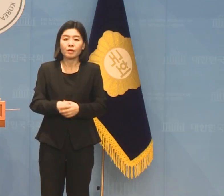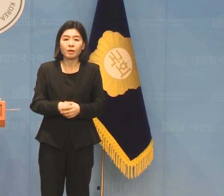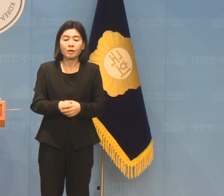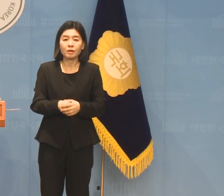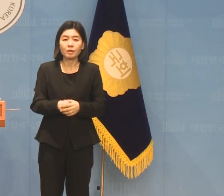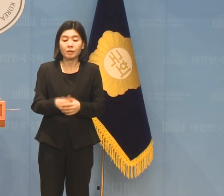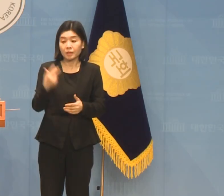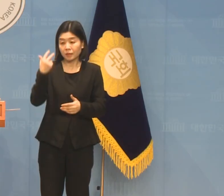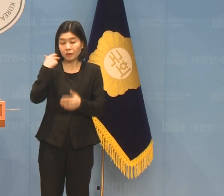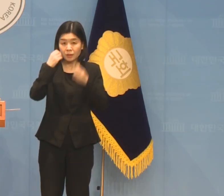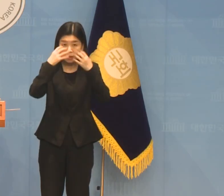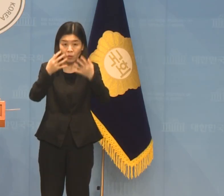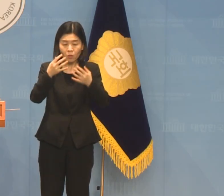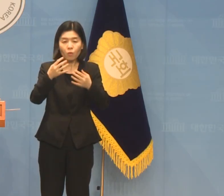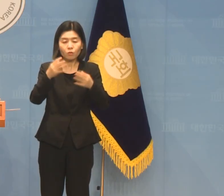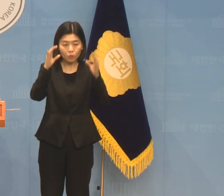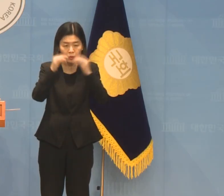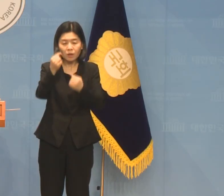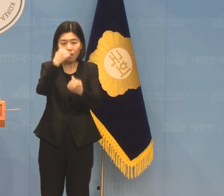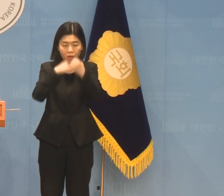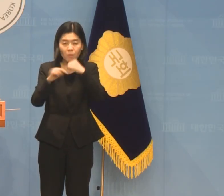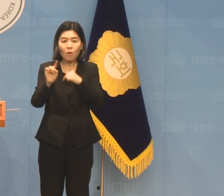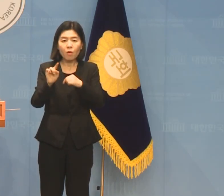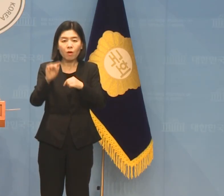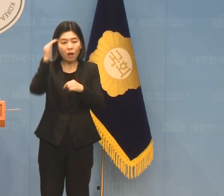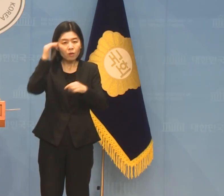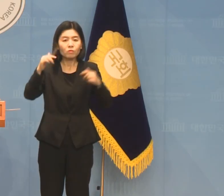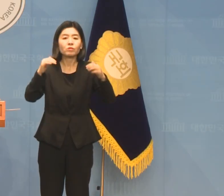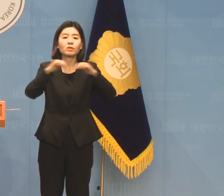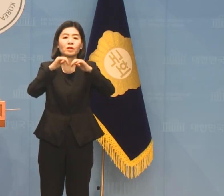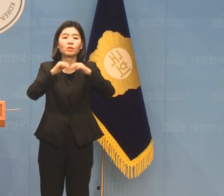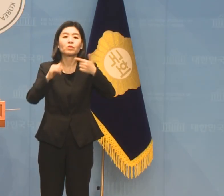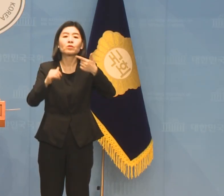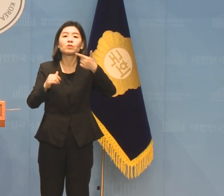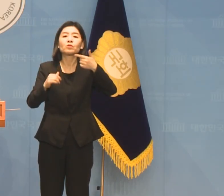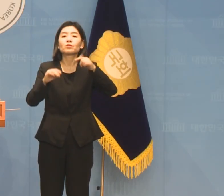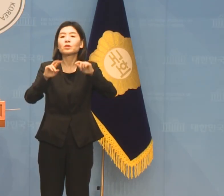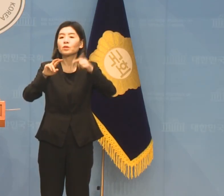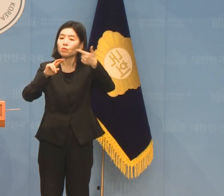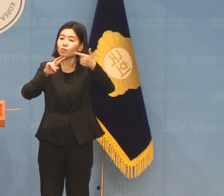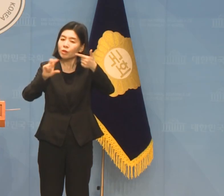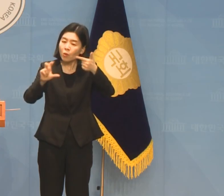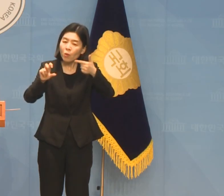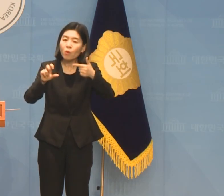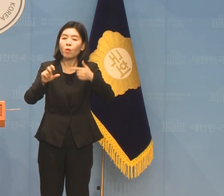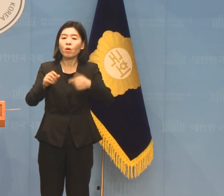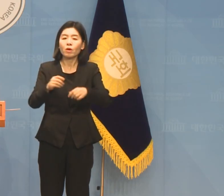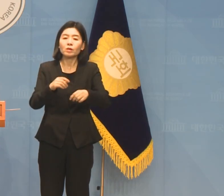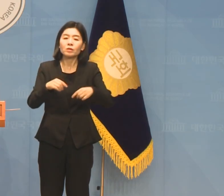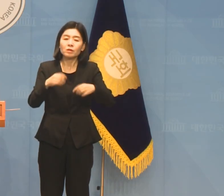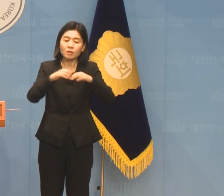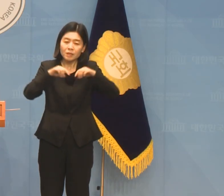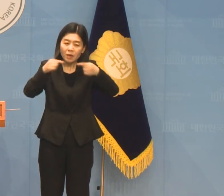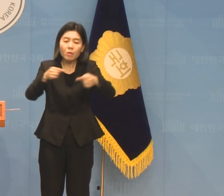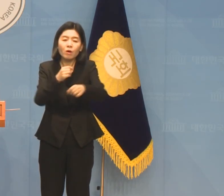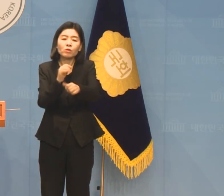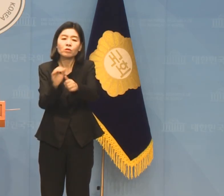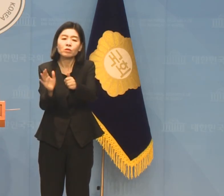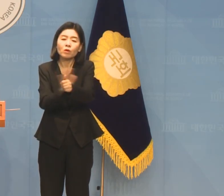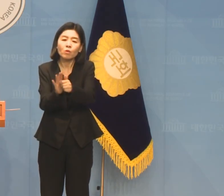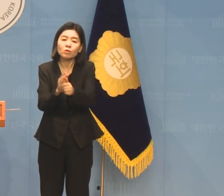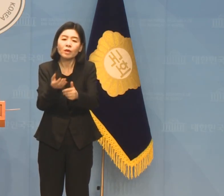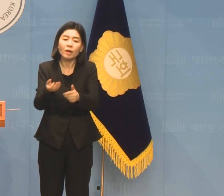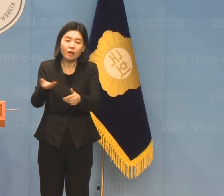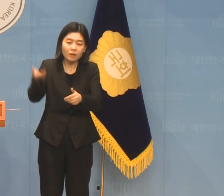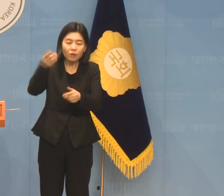지난주 새롭게 공개된 청원은 6.25 참전용사 처우 개선에 관한 청원 등 35건으로 지난주 새로